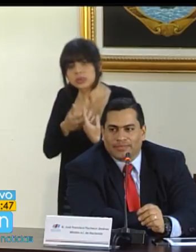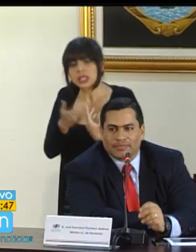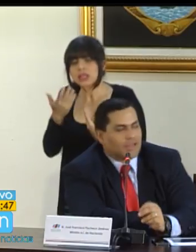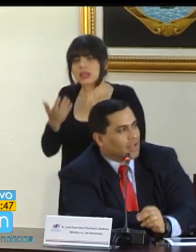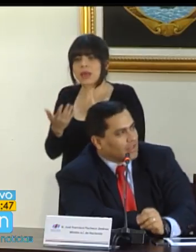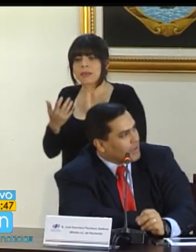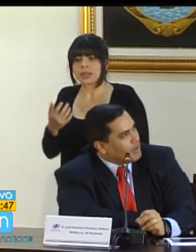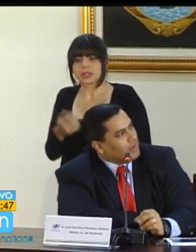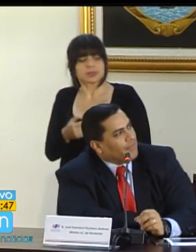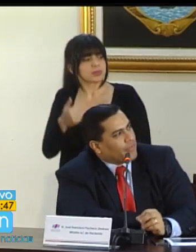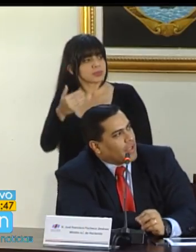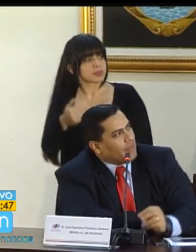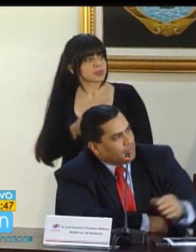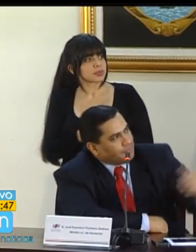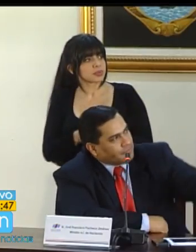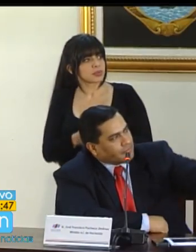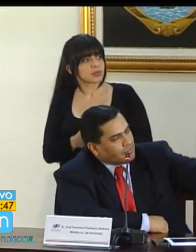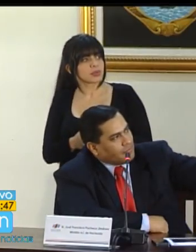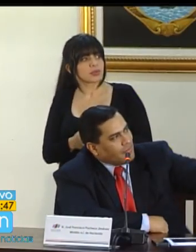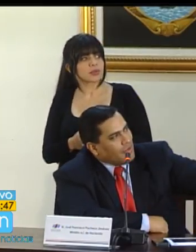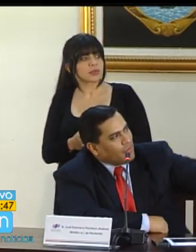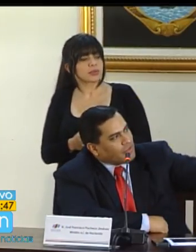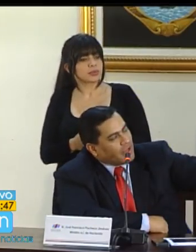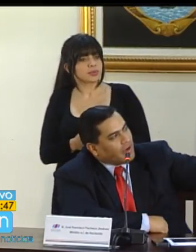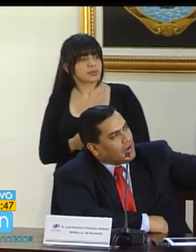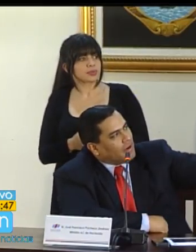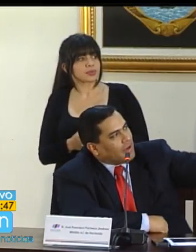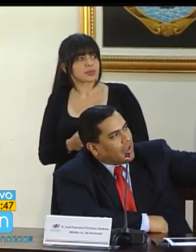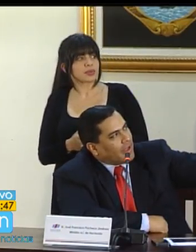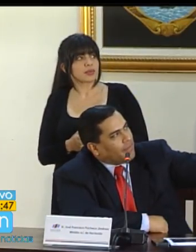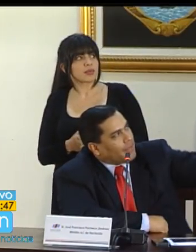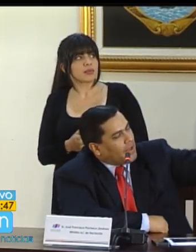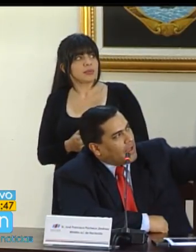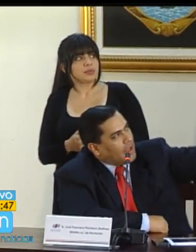la siguiente. ¿Ok? Vamos a seguir.